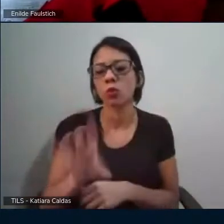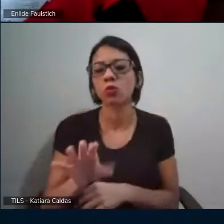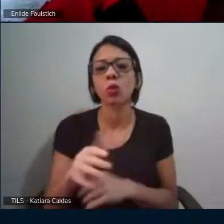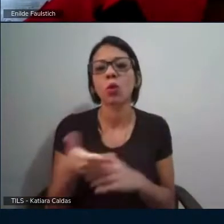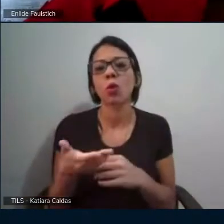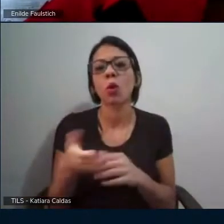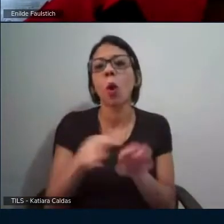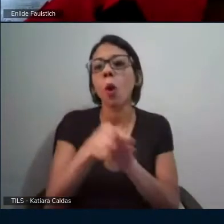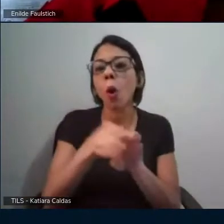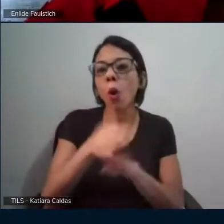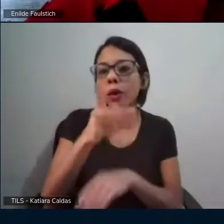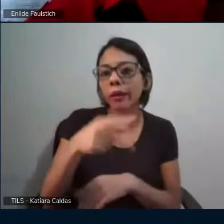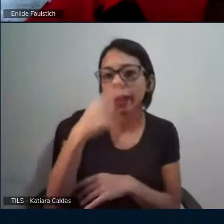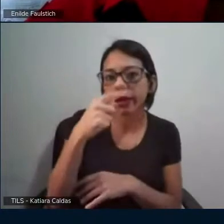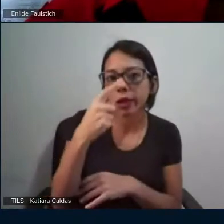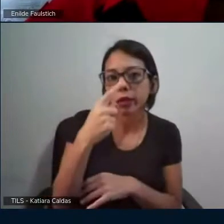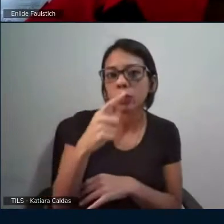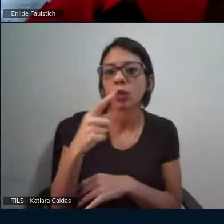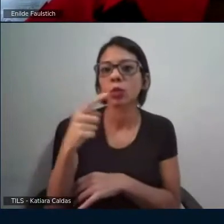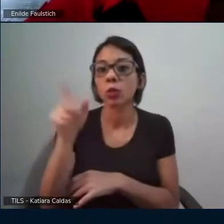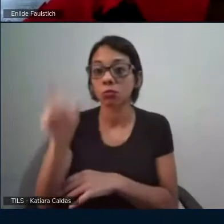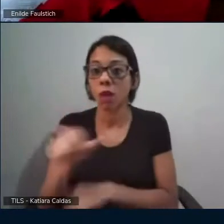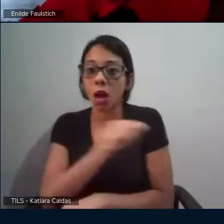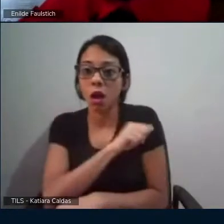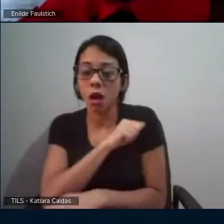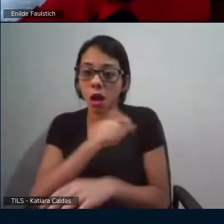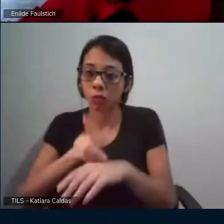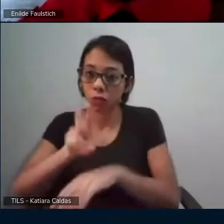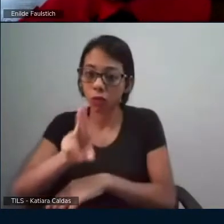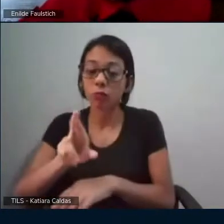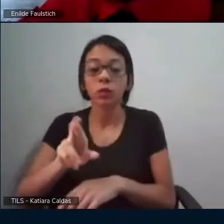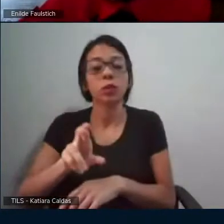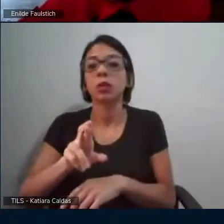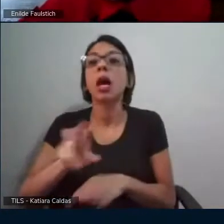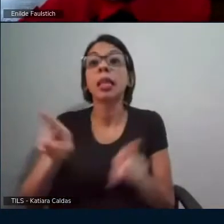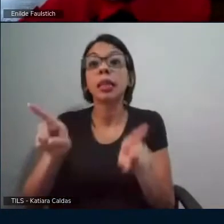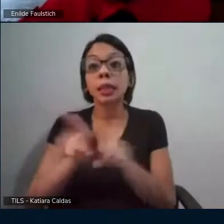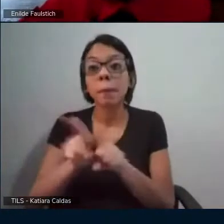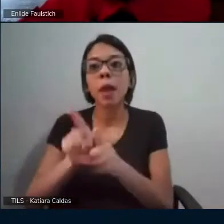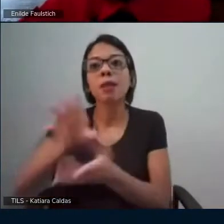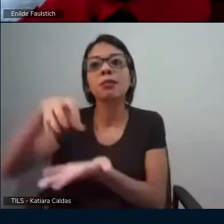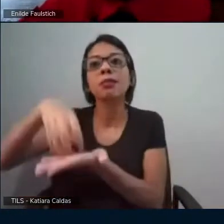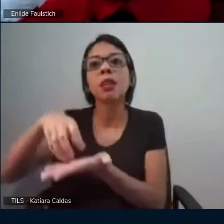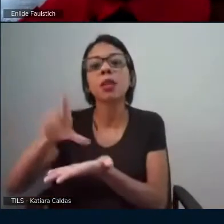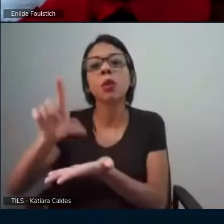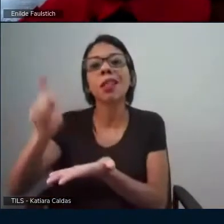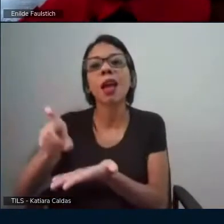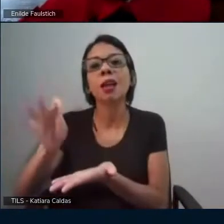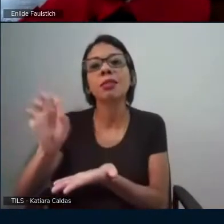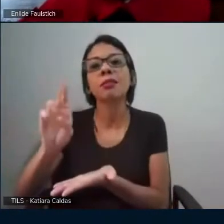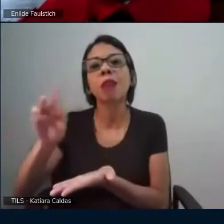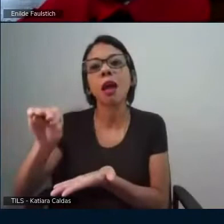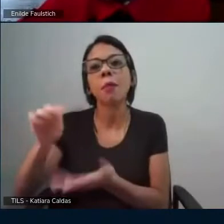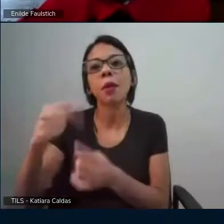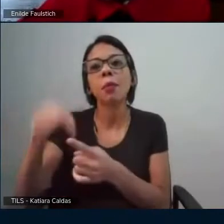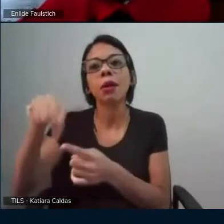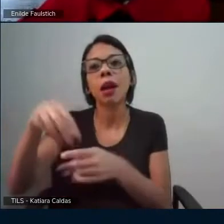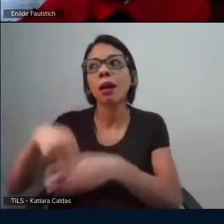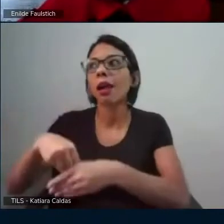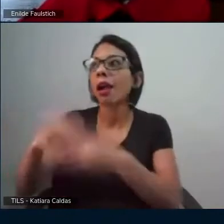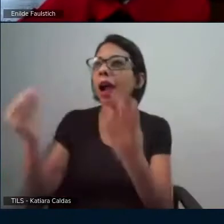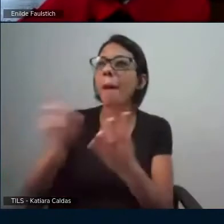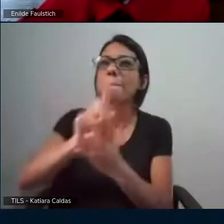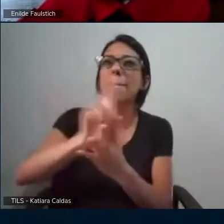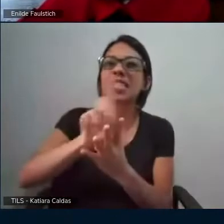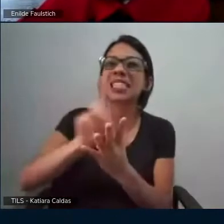a orientadora e o orientando, mas também o Centro Lexterme por esse leque de pesquisas